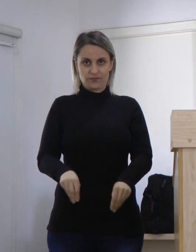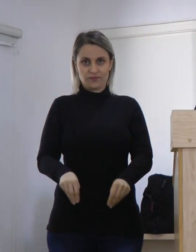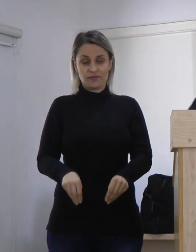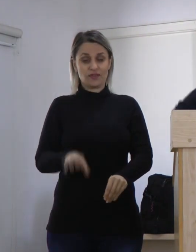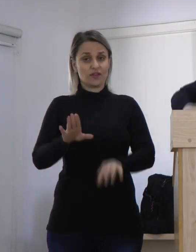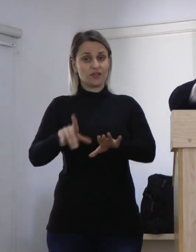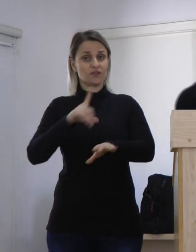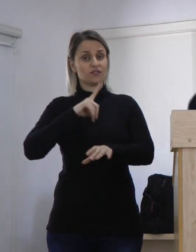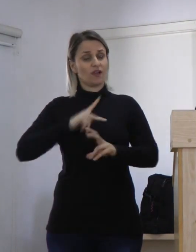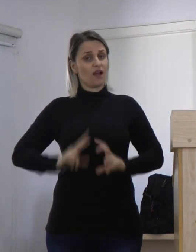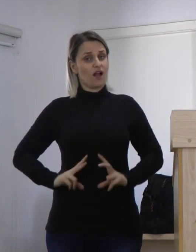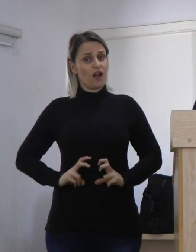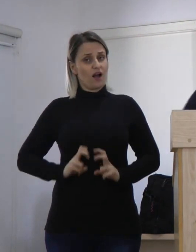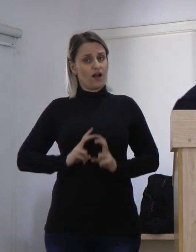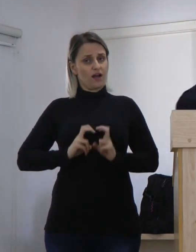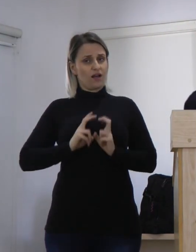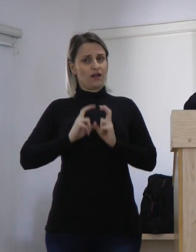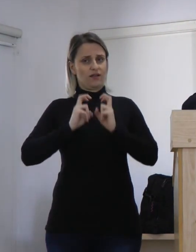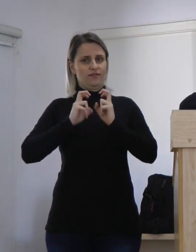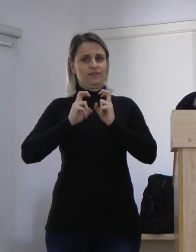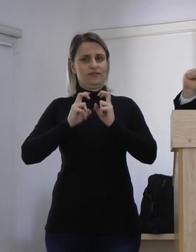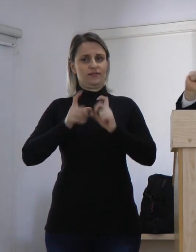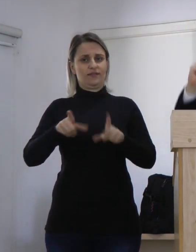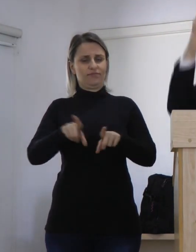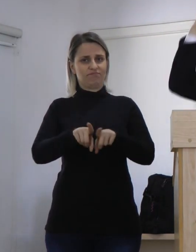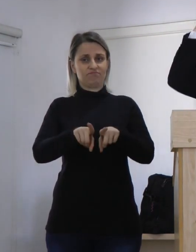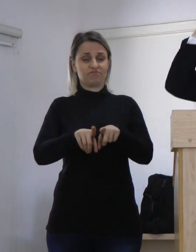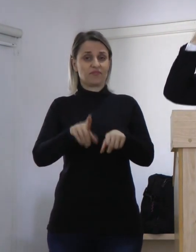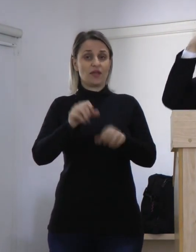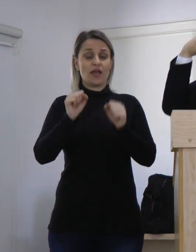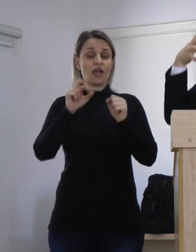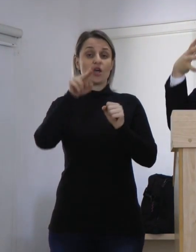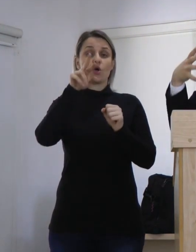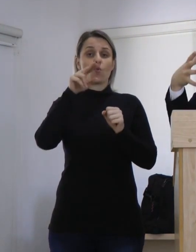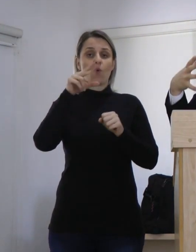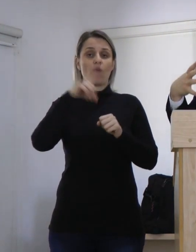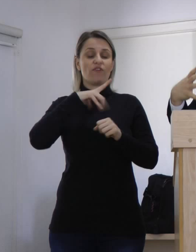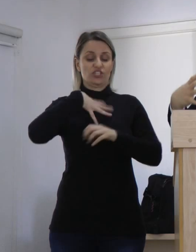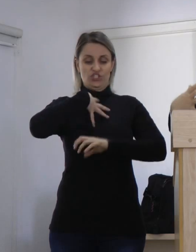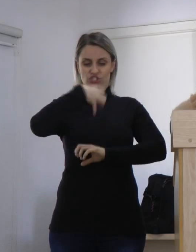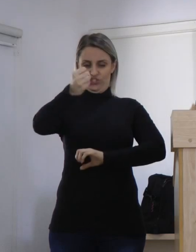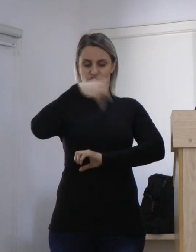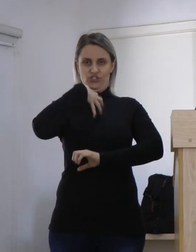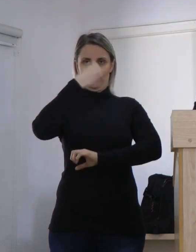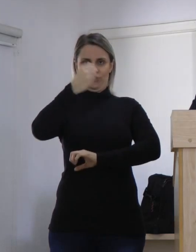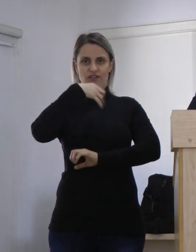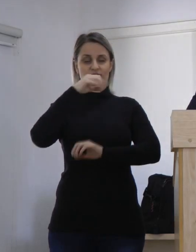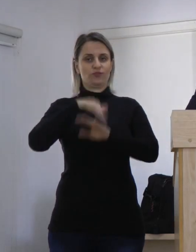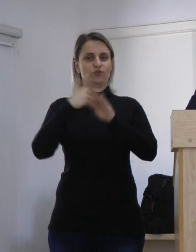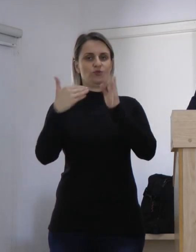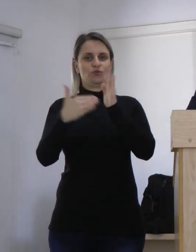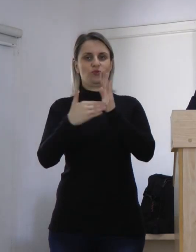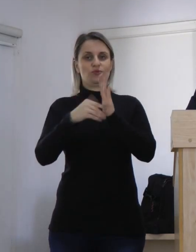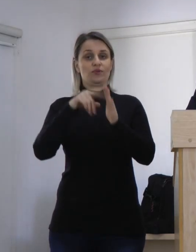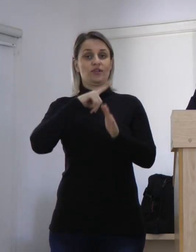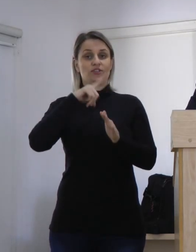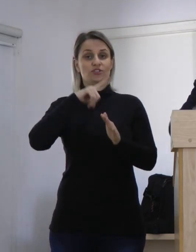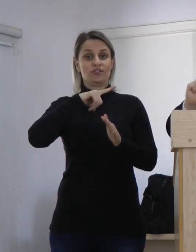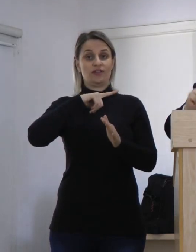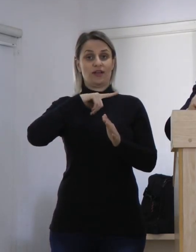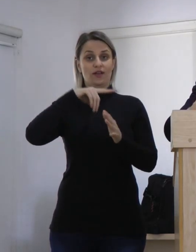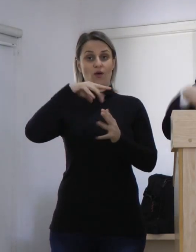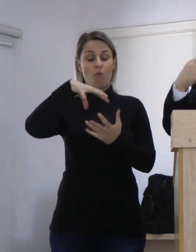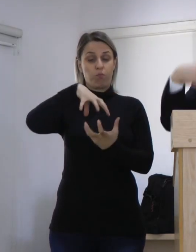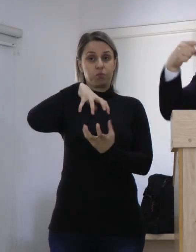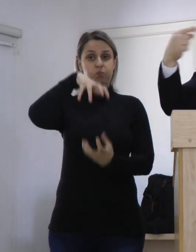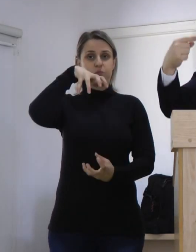aquele tumor, é um aspirador de pó, trazendo tudo de ruim que nós trazemos, levando para fora o que trazemos no corpo espiritual.